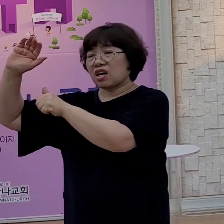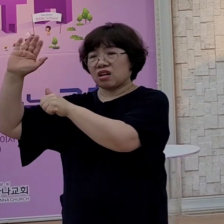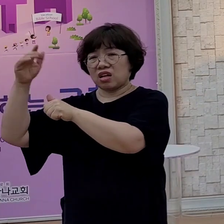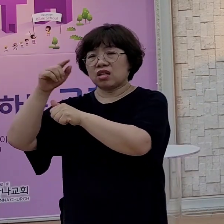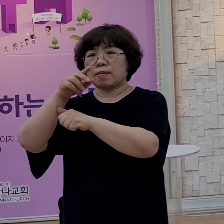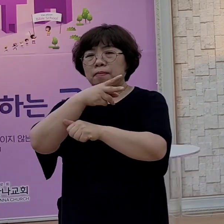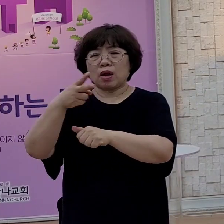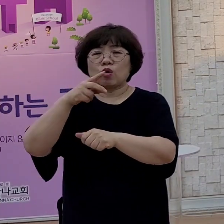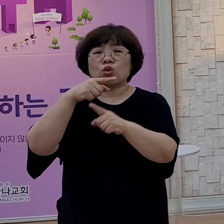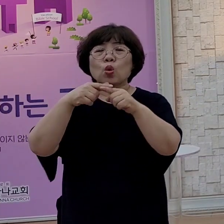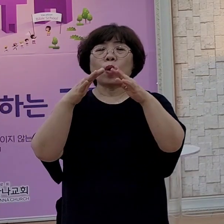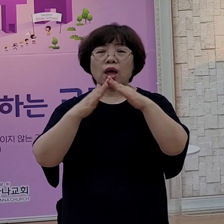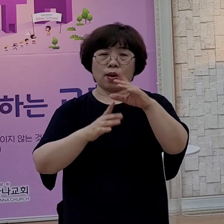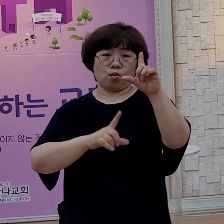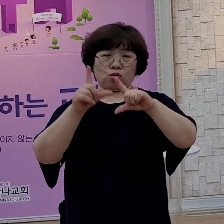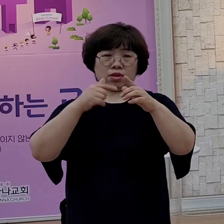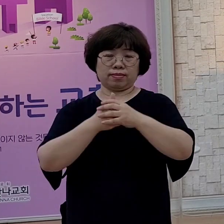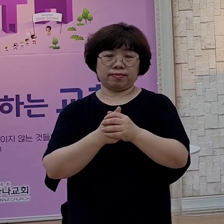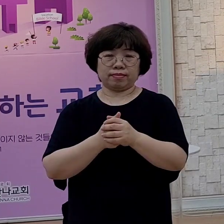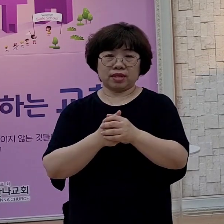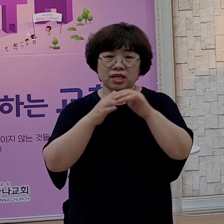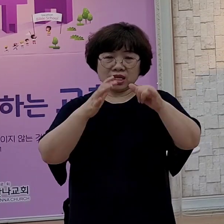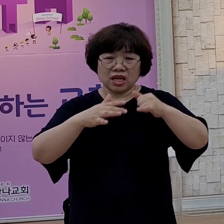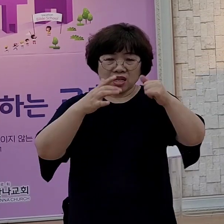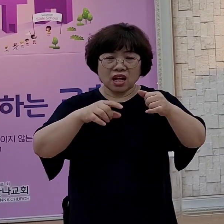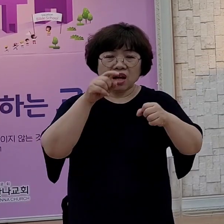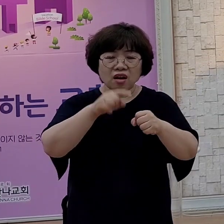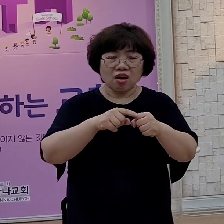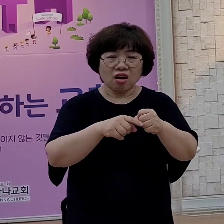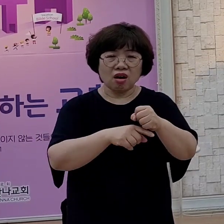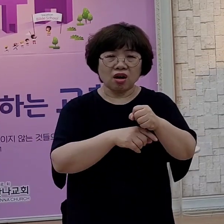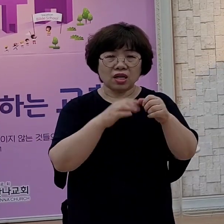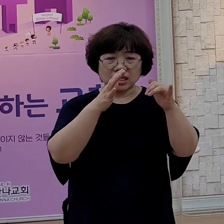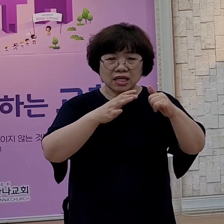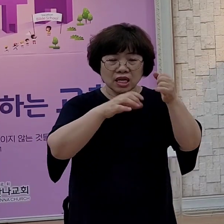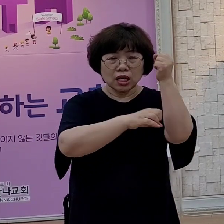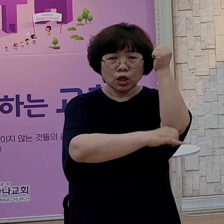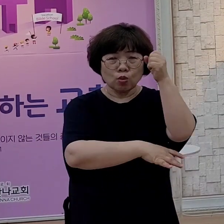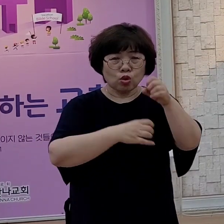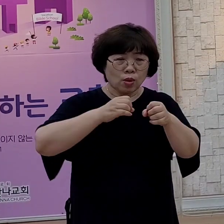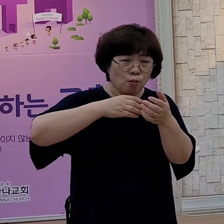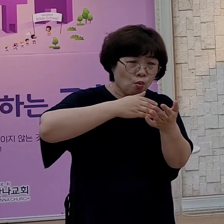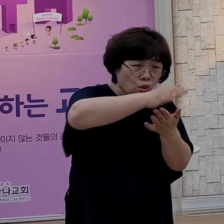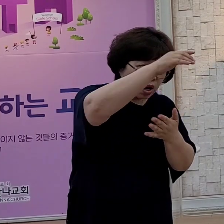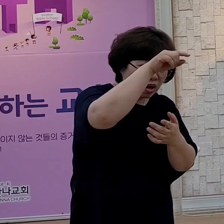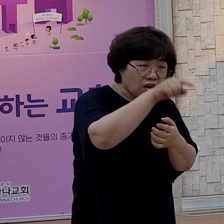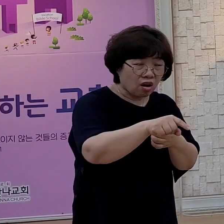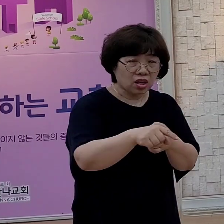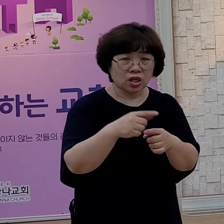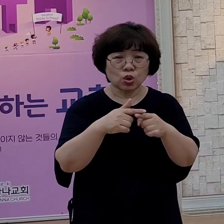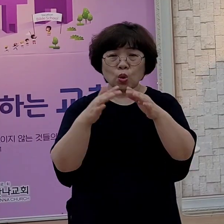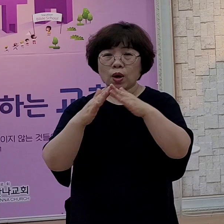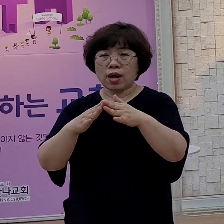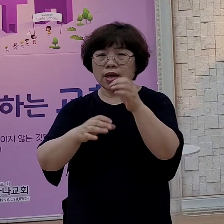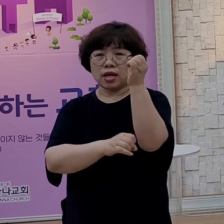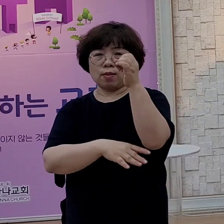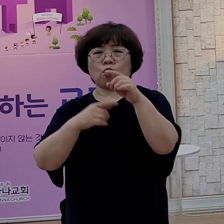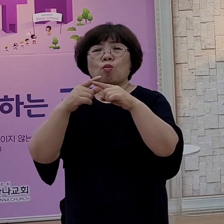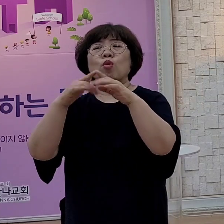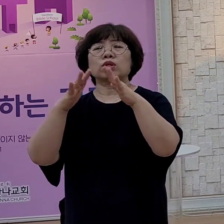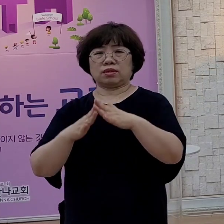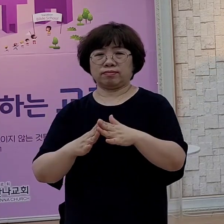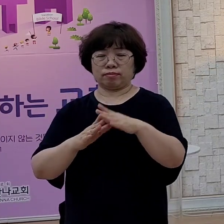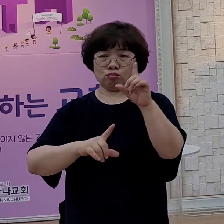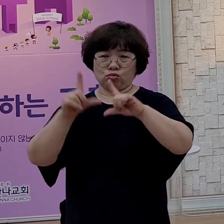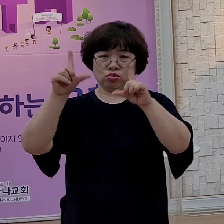다 몰아내야 하는 것이 이게 교회의 본질이고, 거기에 진정한 부흥이 있습니다. 여러분, 여기에 사람만 많이